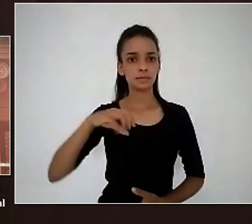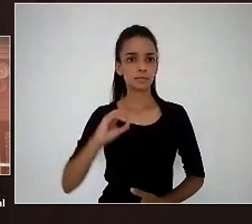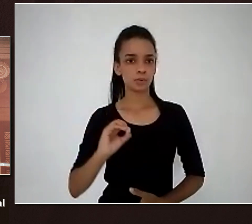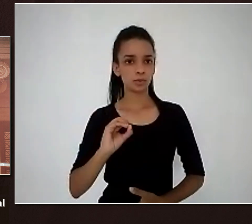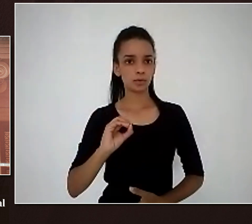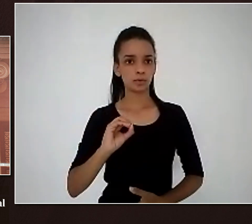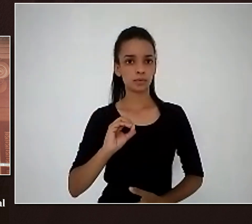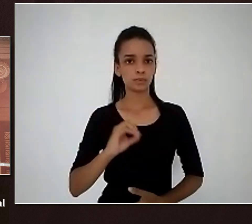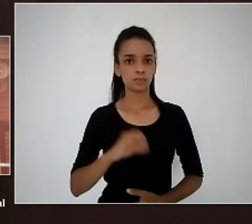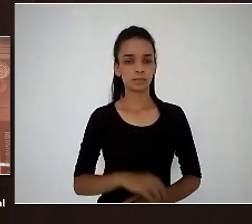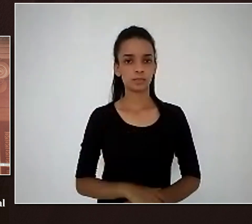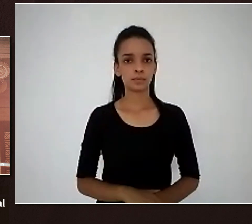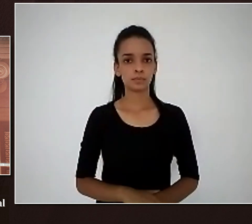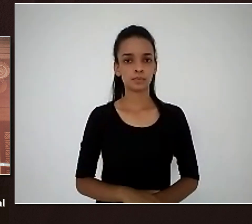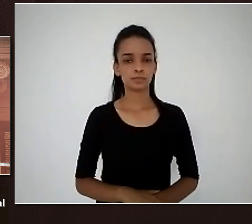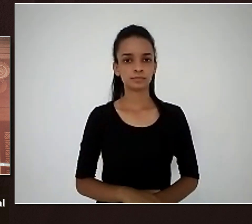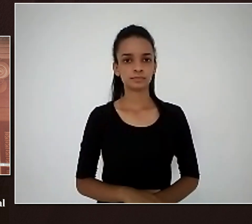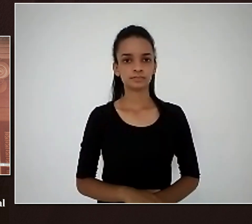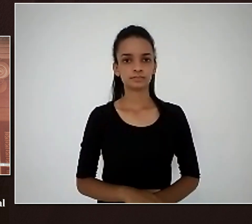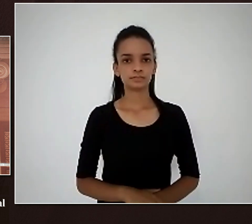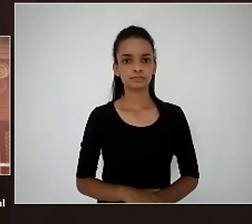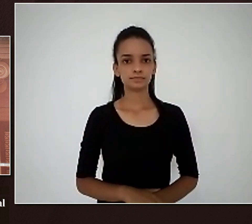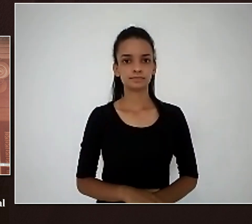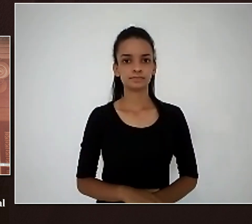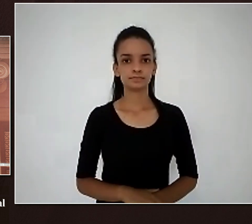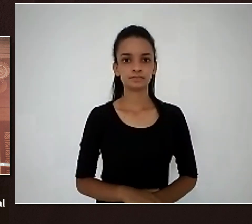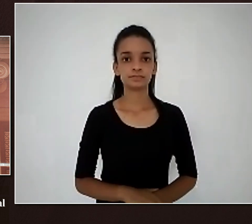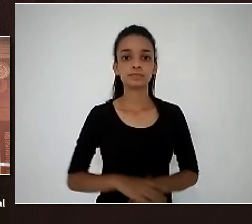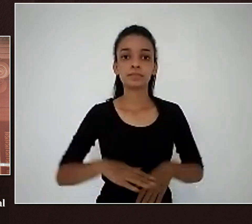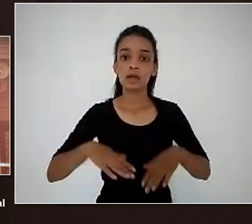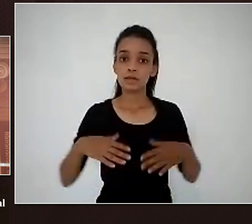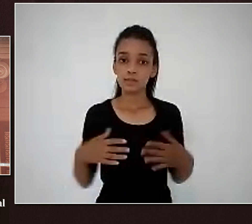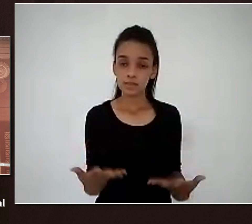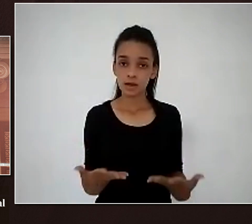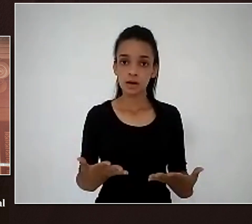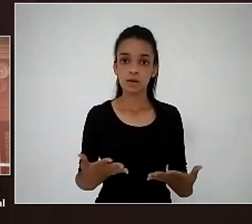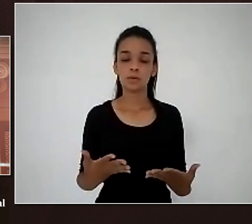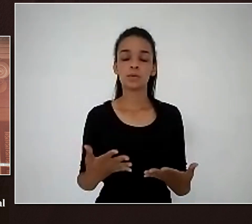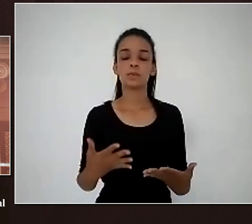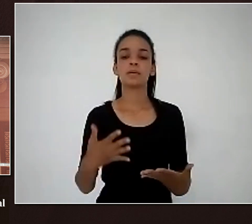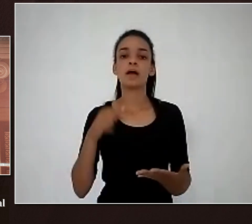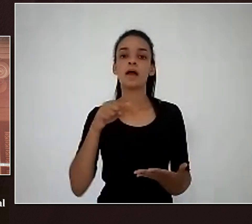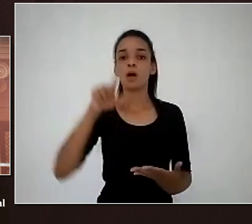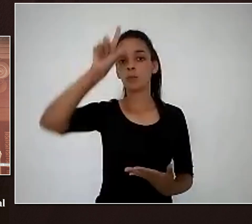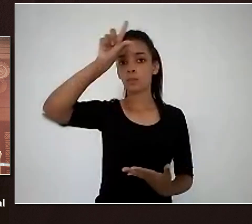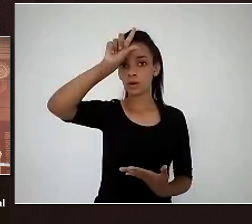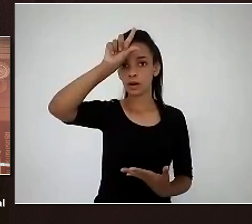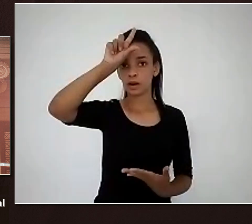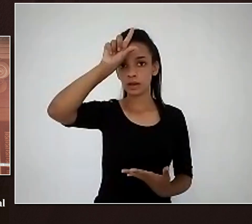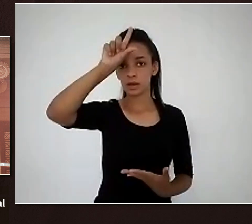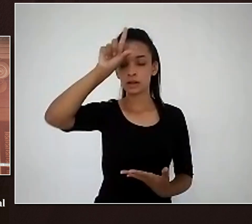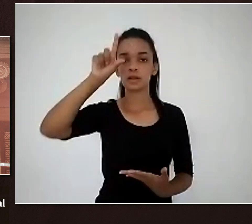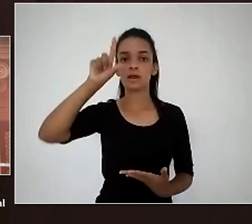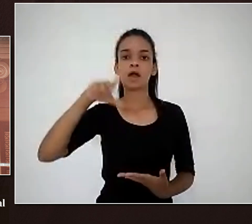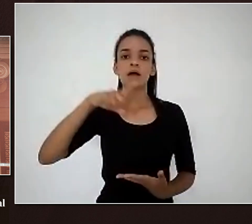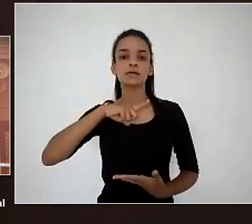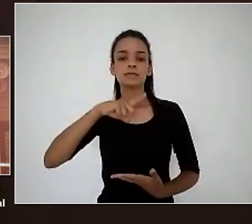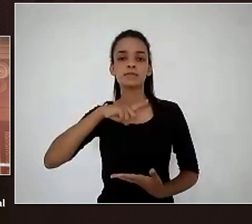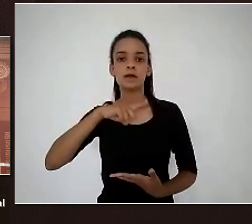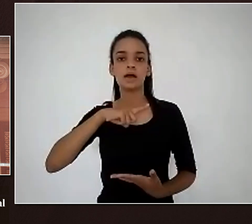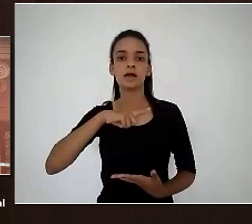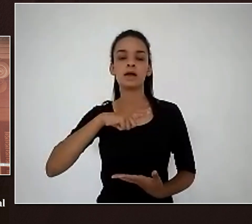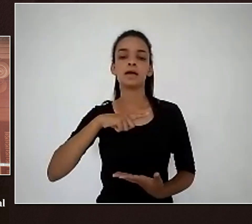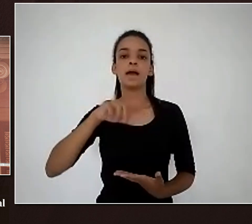mais para frente, tá? Então, os presbíteros são os bispos. Os presbíteros são pessoas,